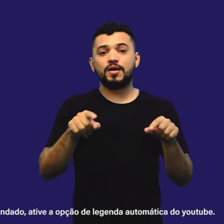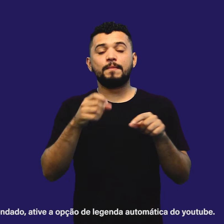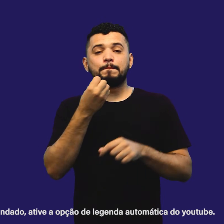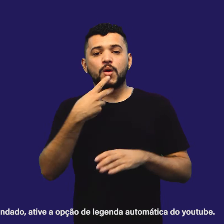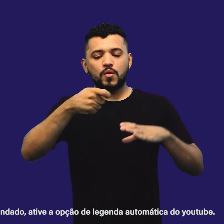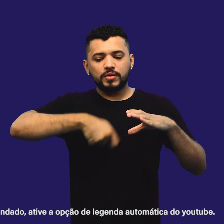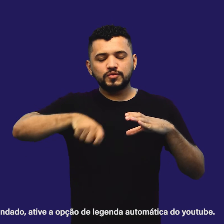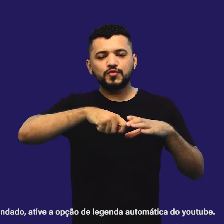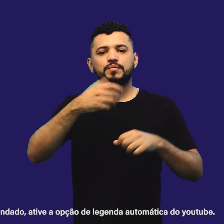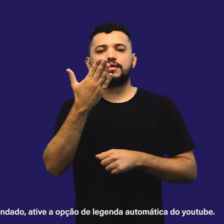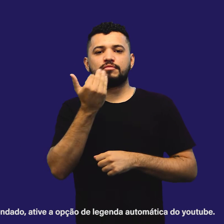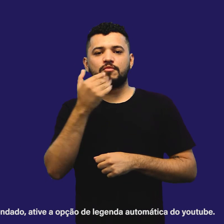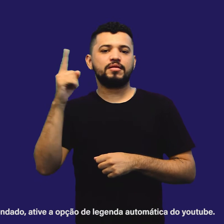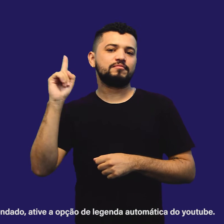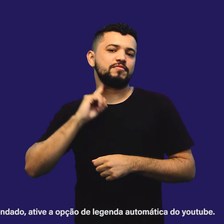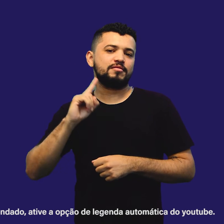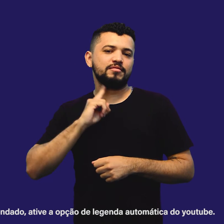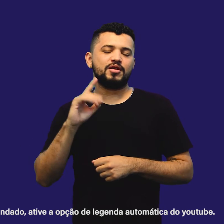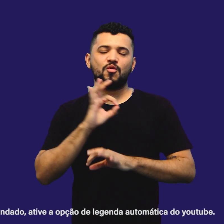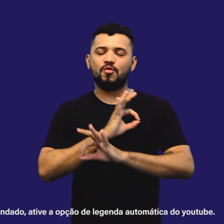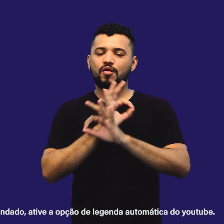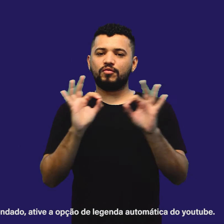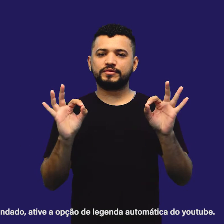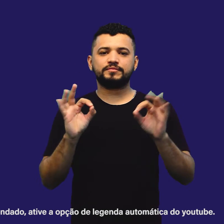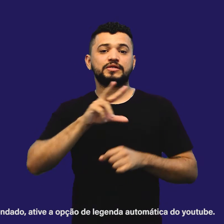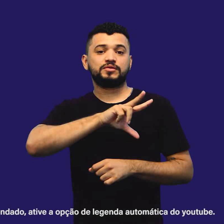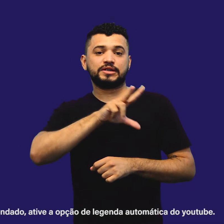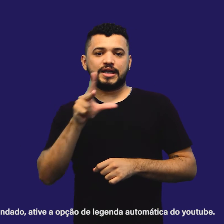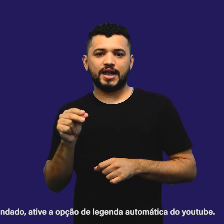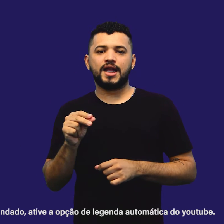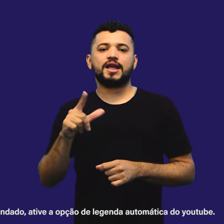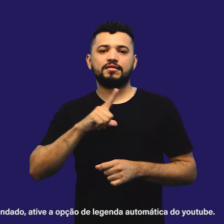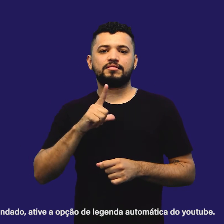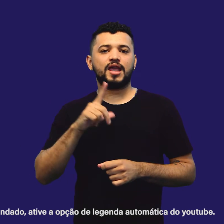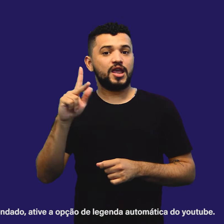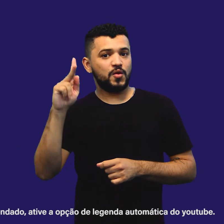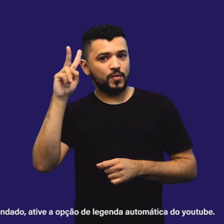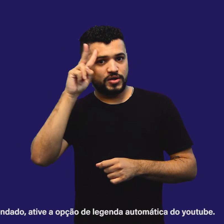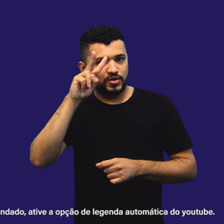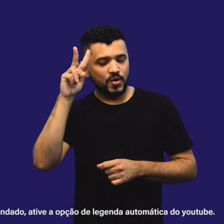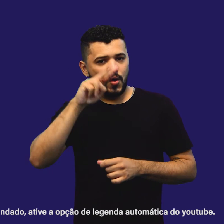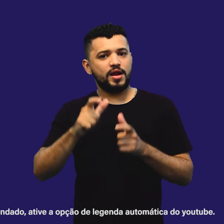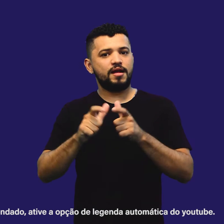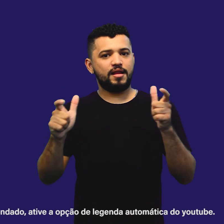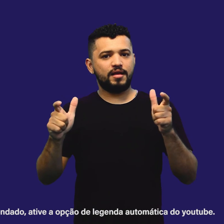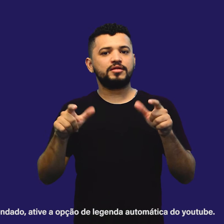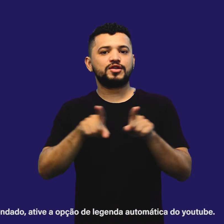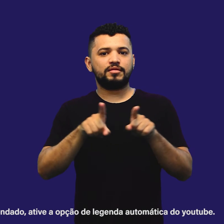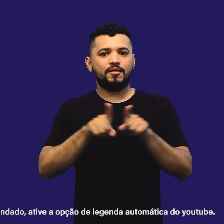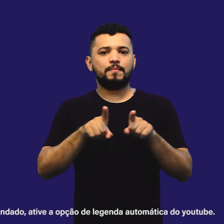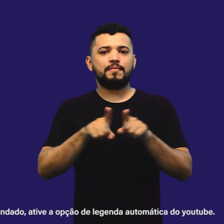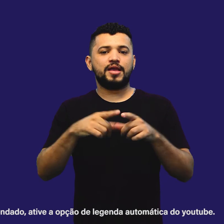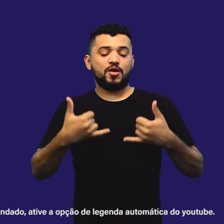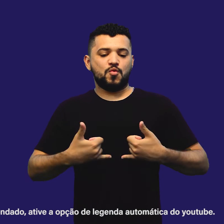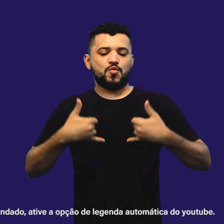muito bacana. O Senac tem uma história muito grande com isso e nos orgulha muito nossos alunos. Gente, para encerrar,